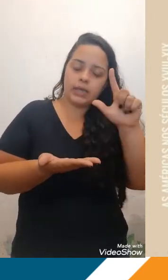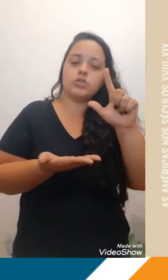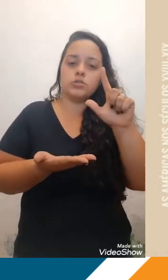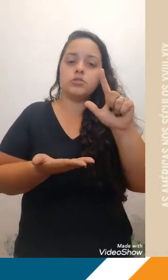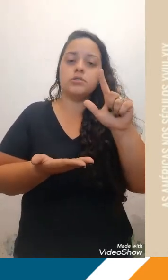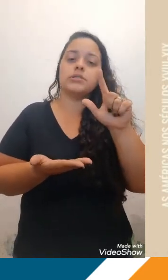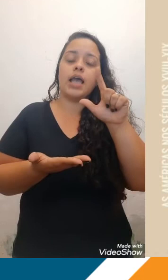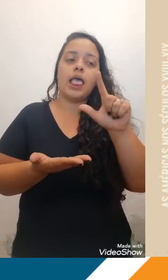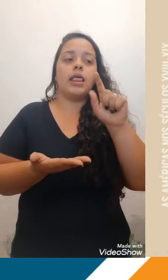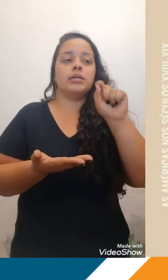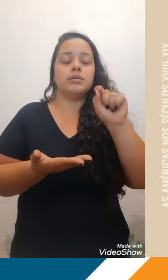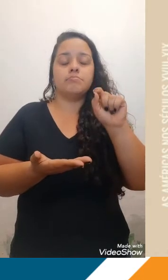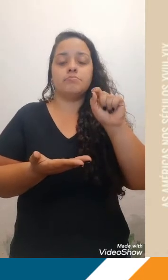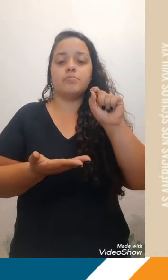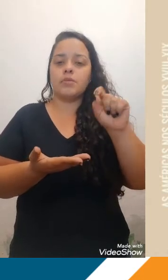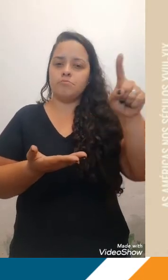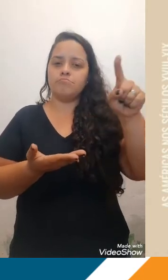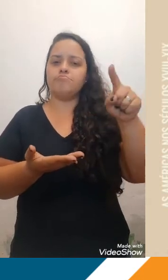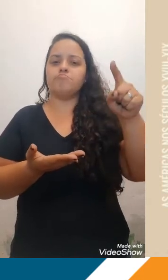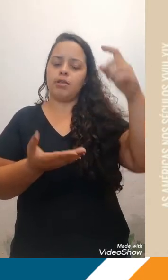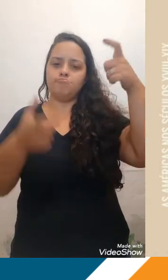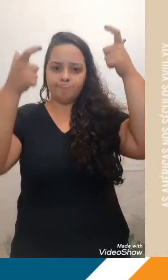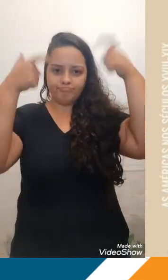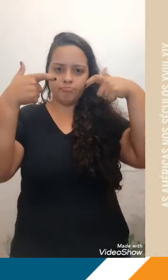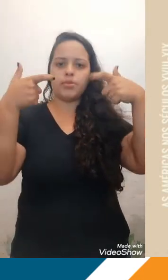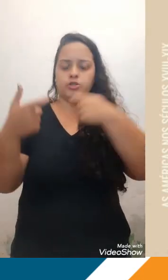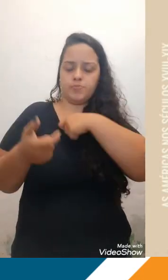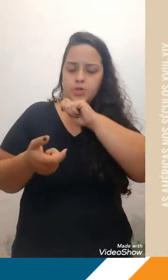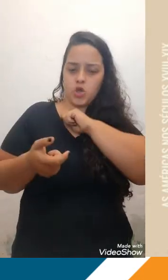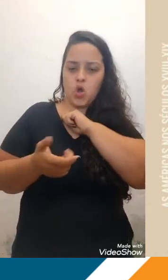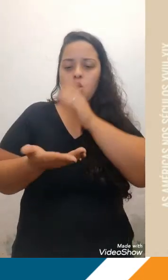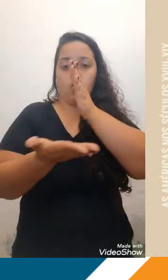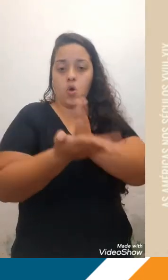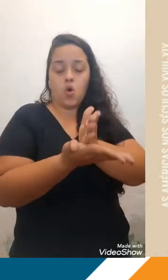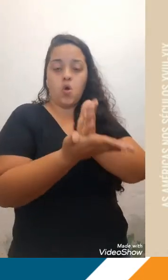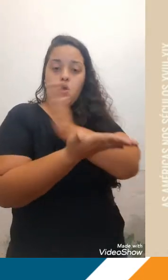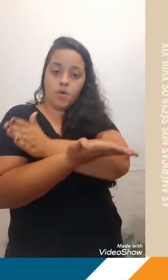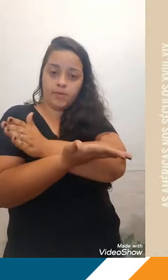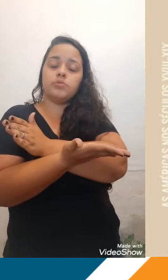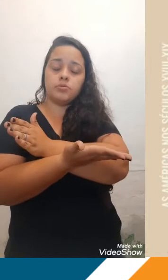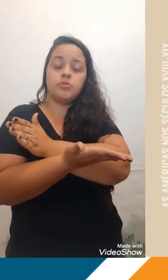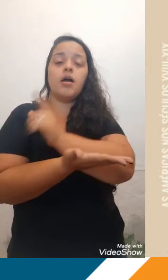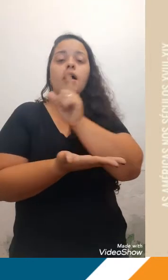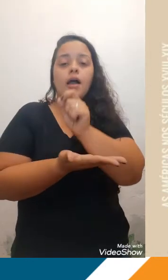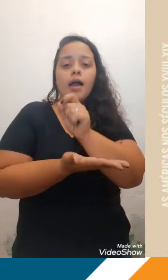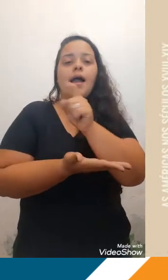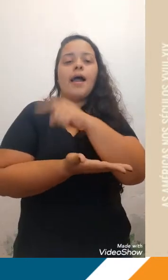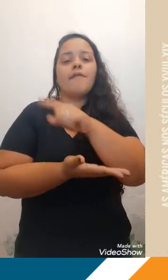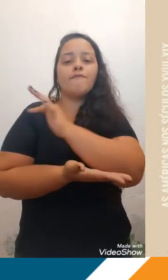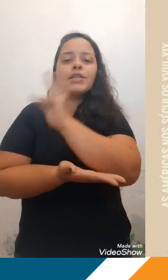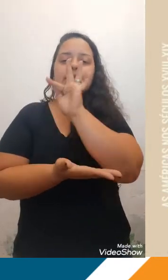Domingos ficou sob o domínio da coroa espanhola, então era uma colônia espanhola, e o lado oeste foi colonizado